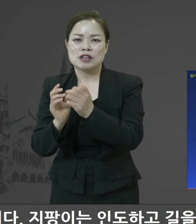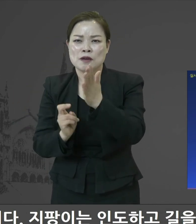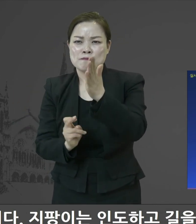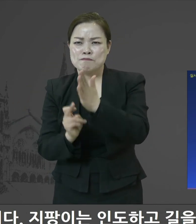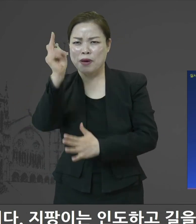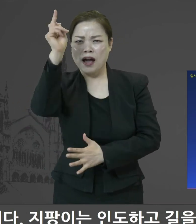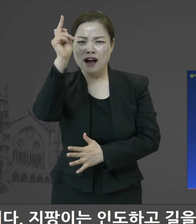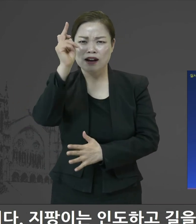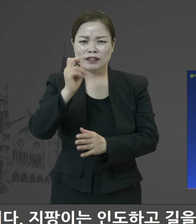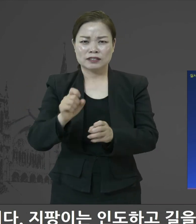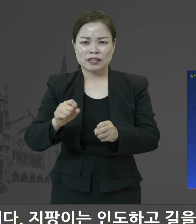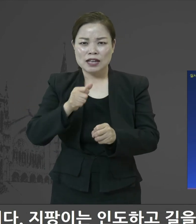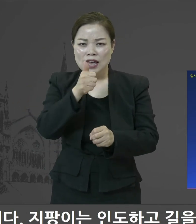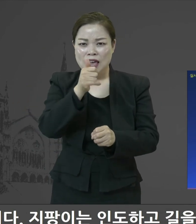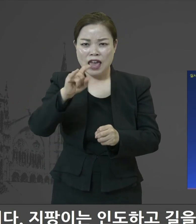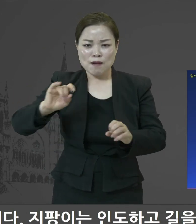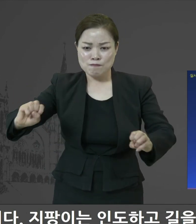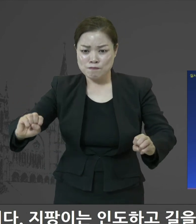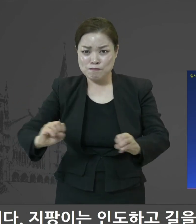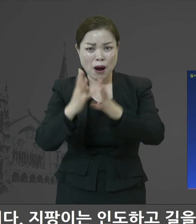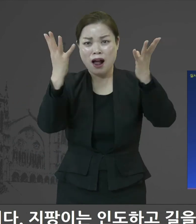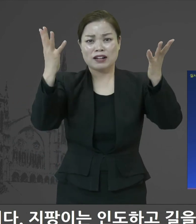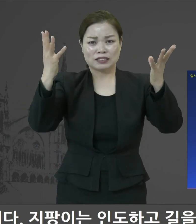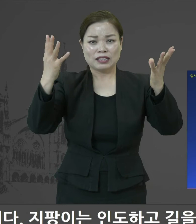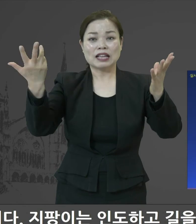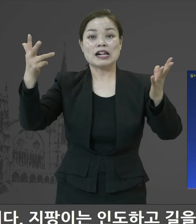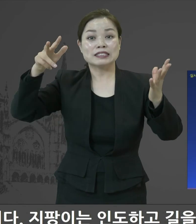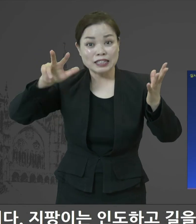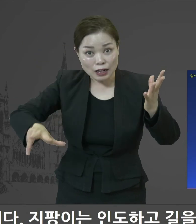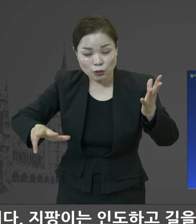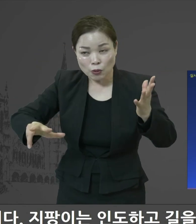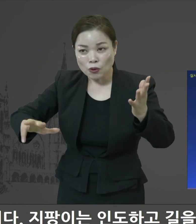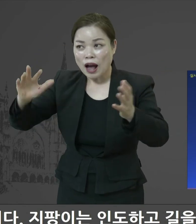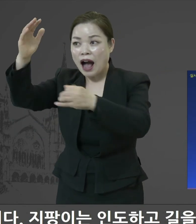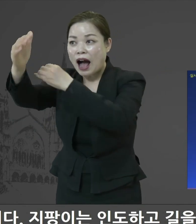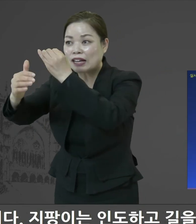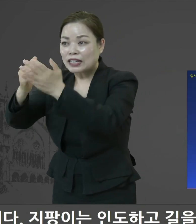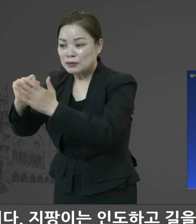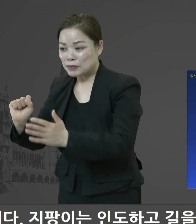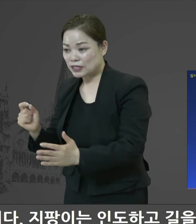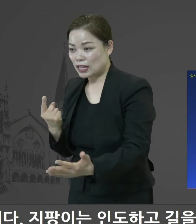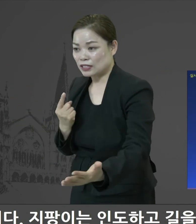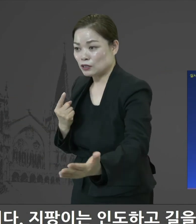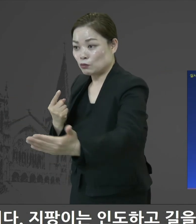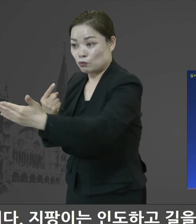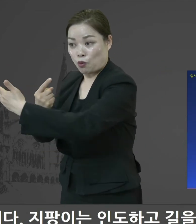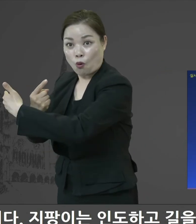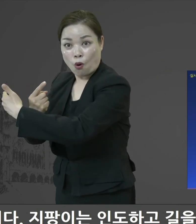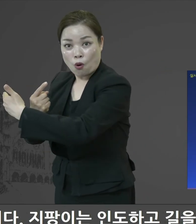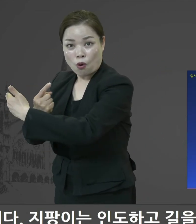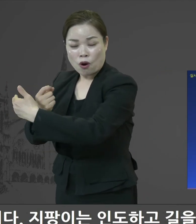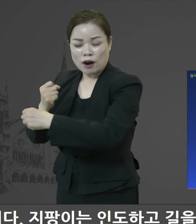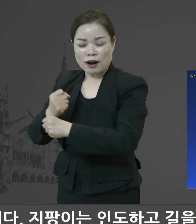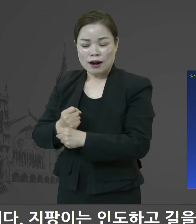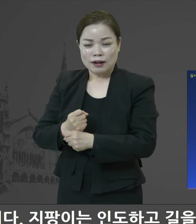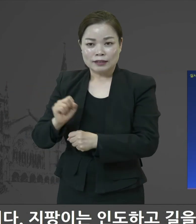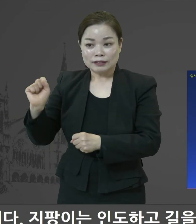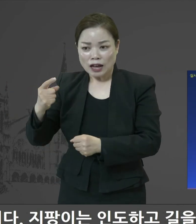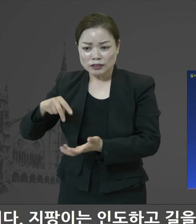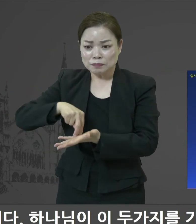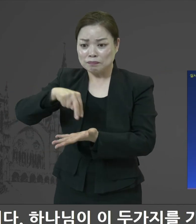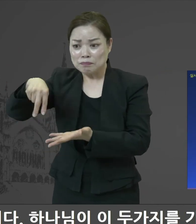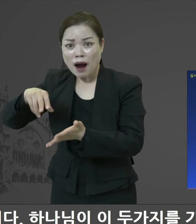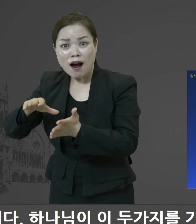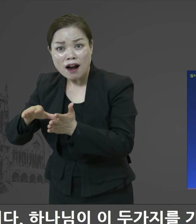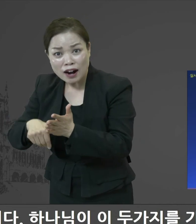날아와도, 핵폭탄이 날아와도 하나님의 막대기는 더 강해서 다윗을 지킵니다. 다윗이 어디로 가야 할지 모를 때, 언제 가야 할지 모를 때